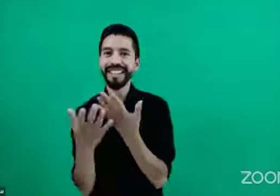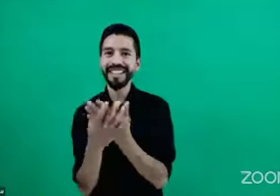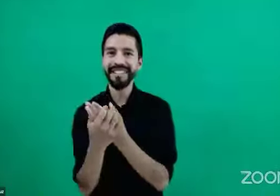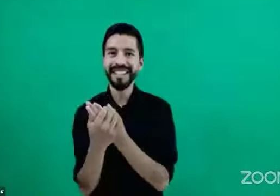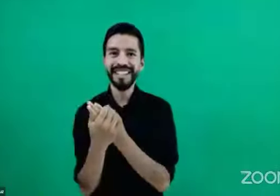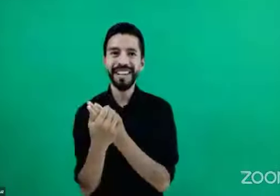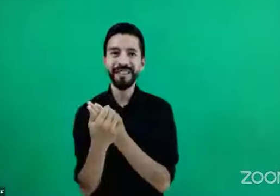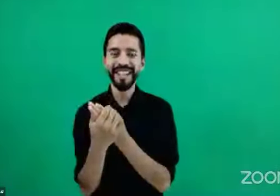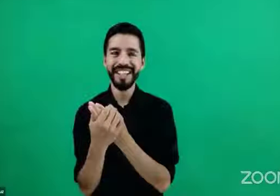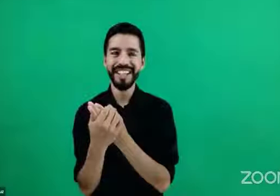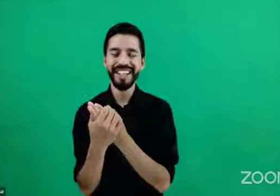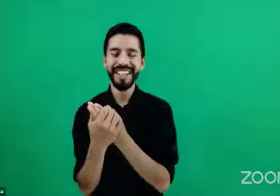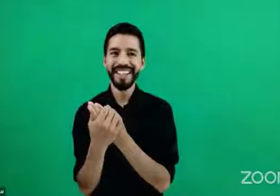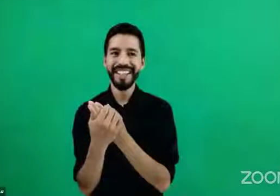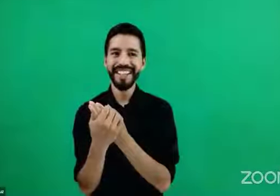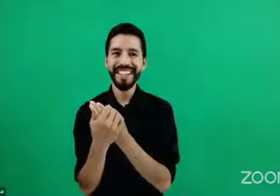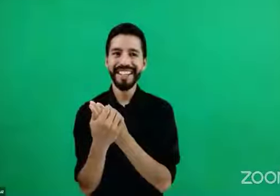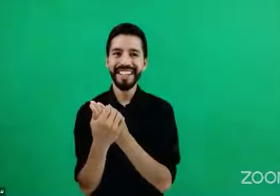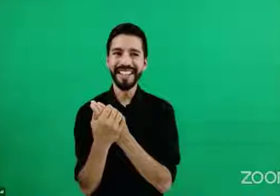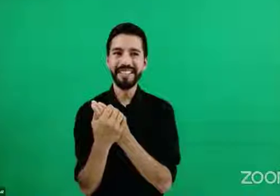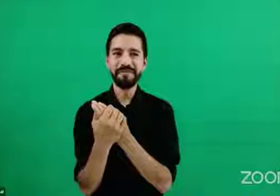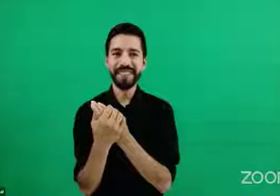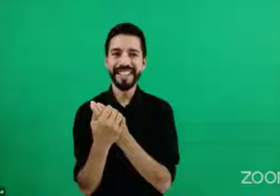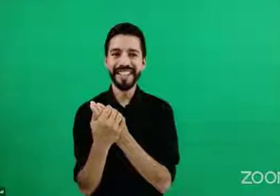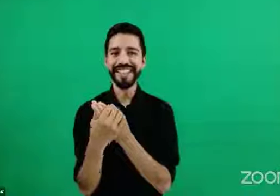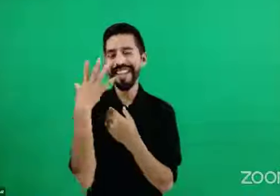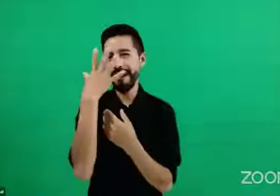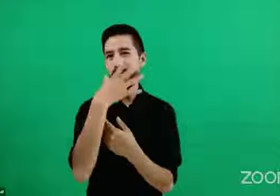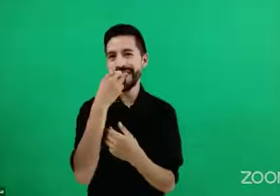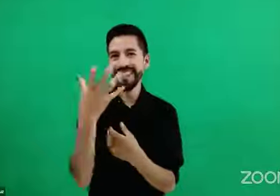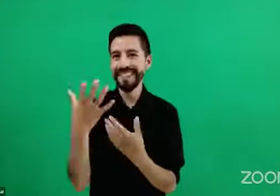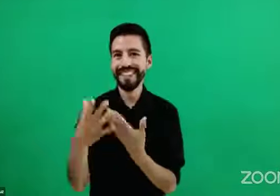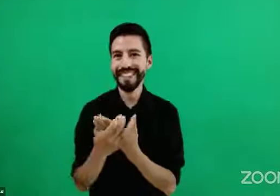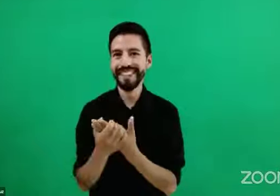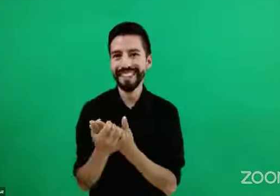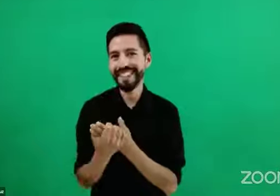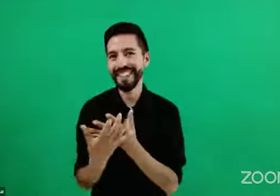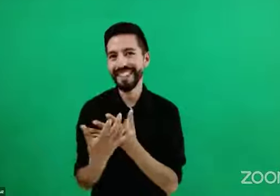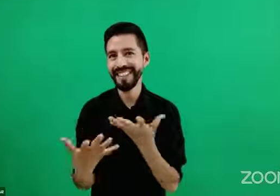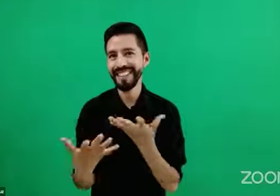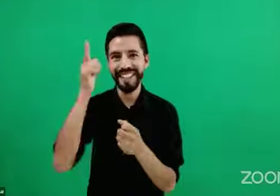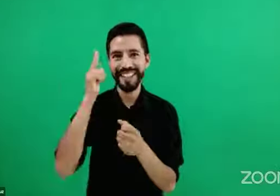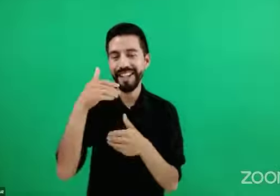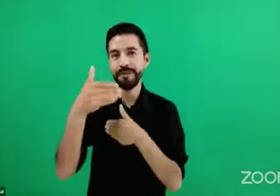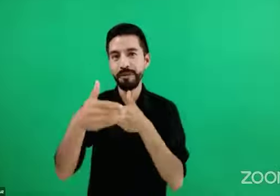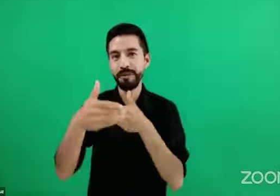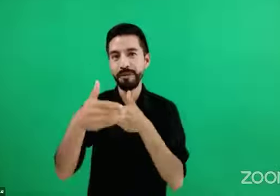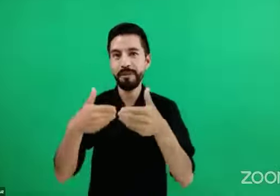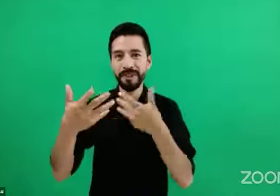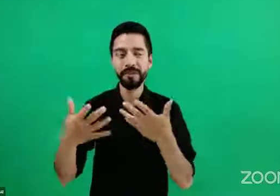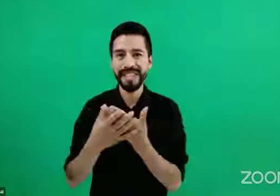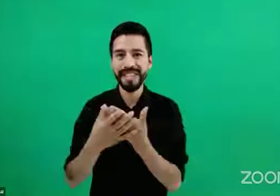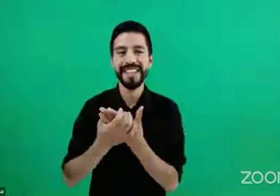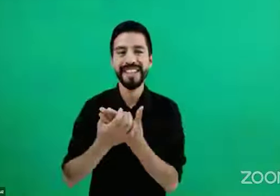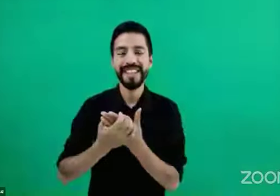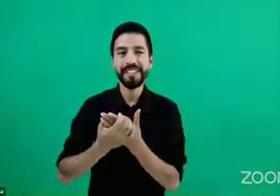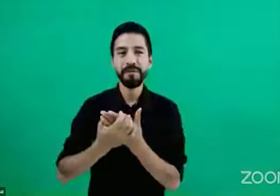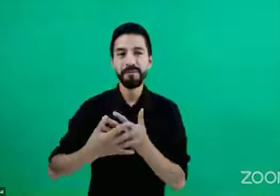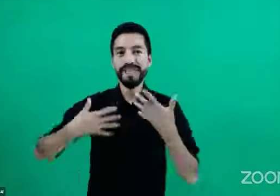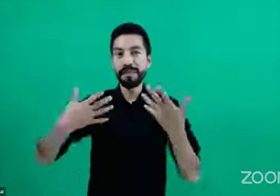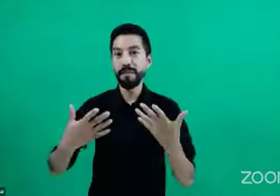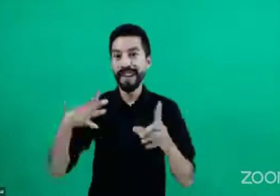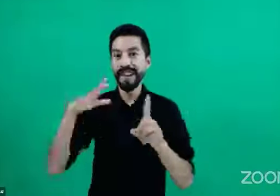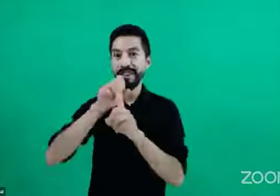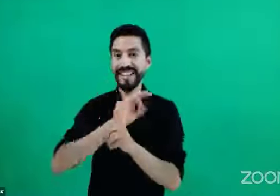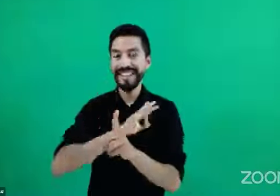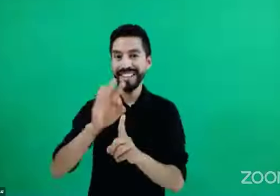también. Creo que es algo que, que sería padre y ojalá en algún momento pues